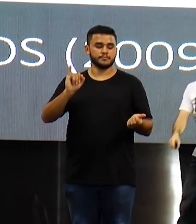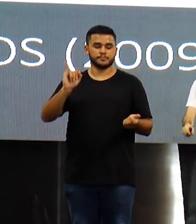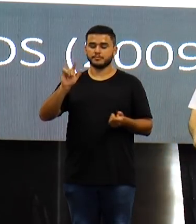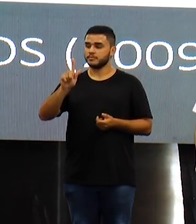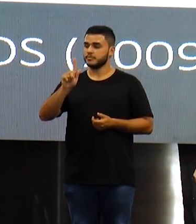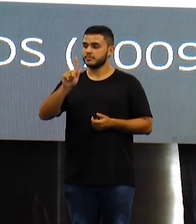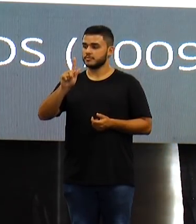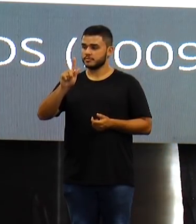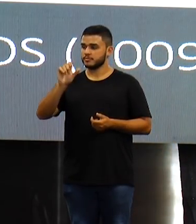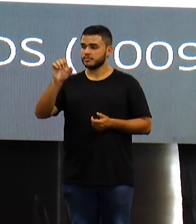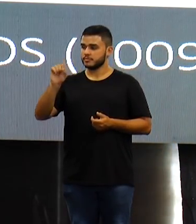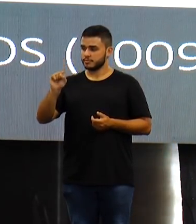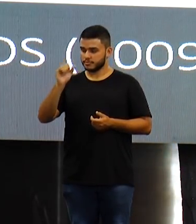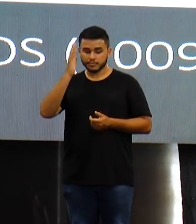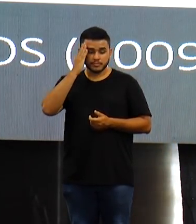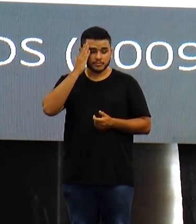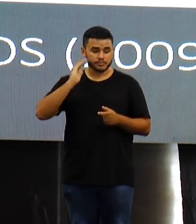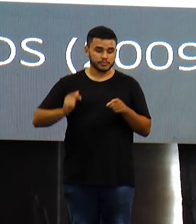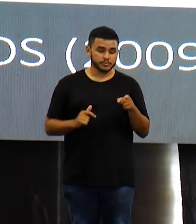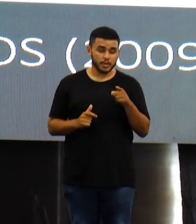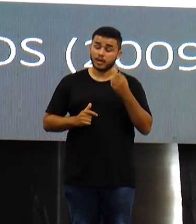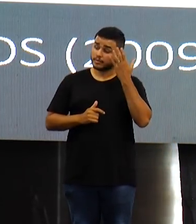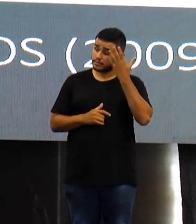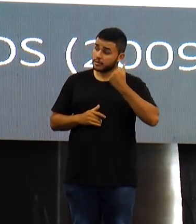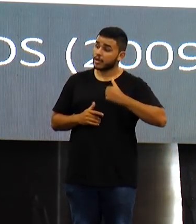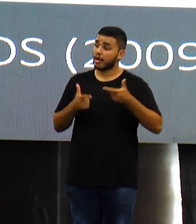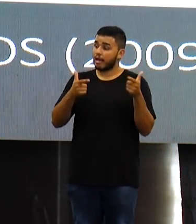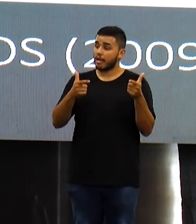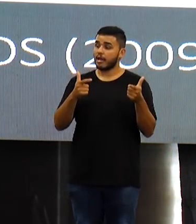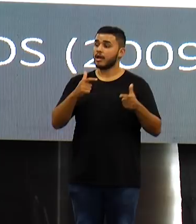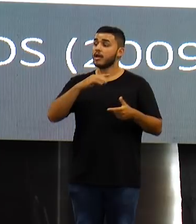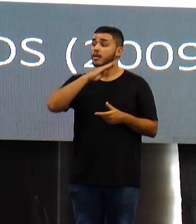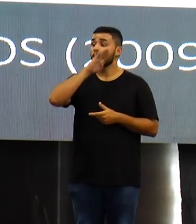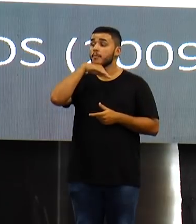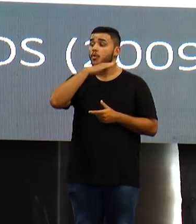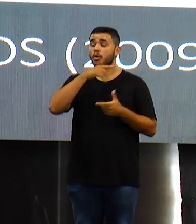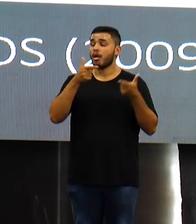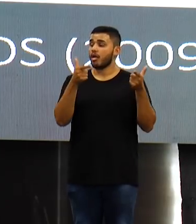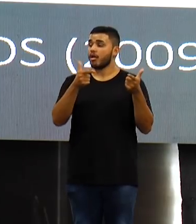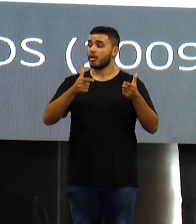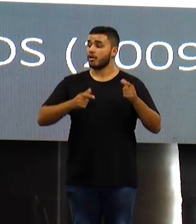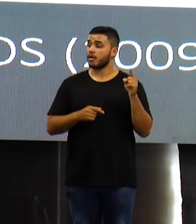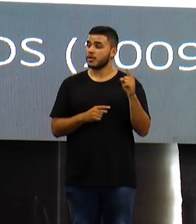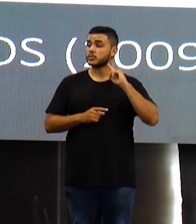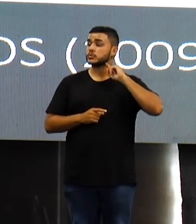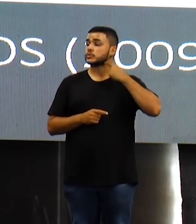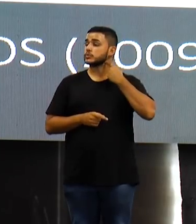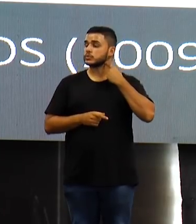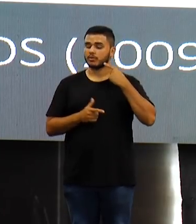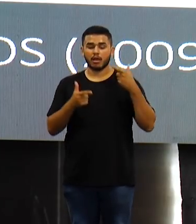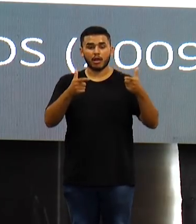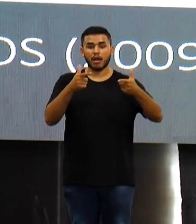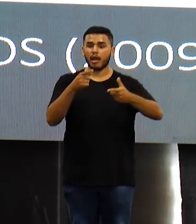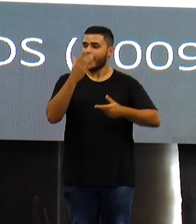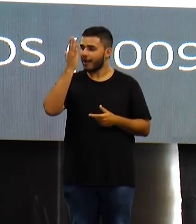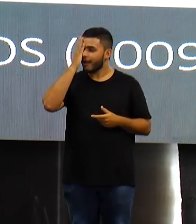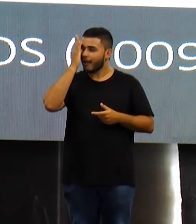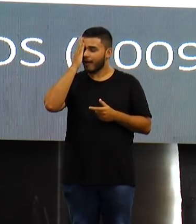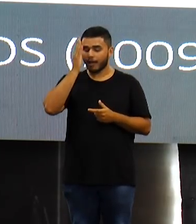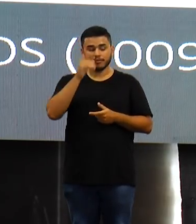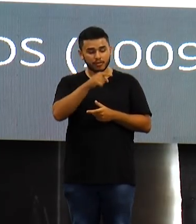Espanha. Os economistas chamarão esses países de países sujos. Por que